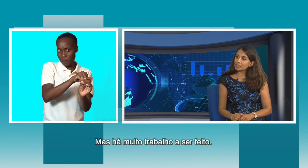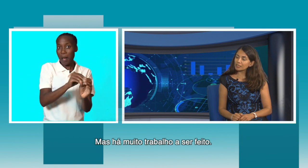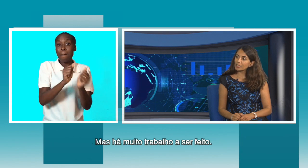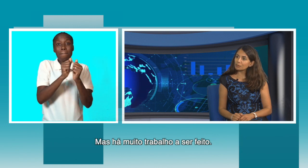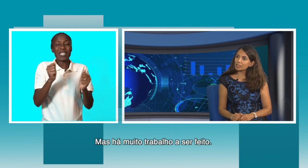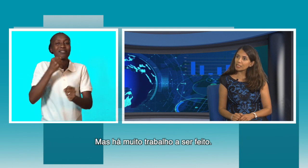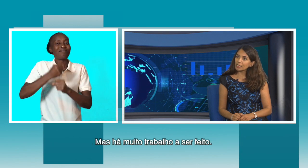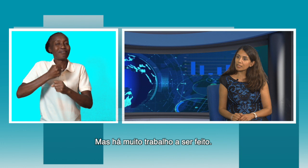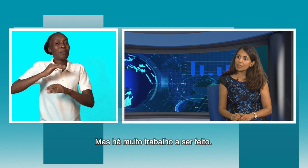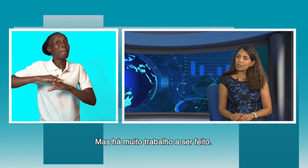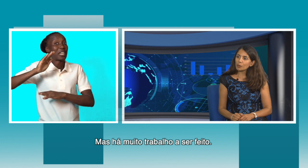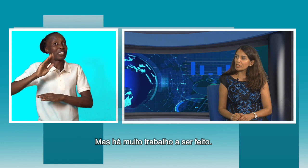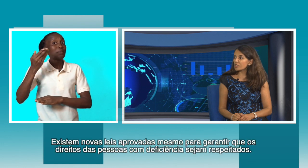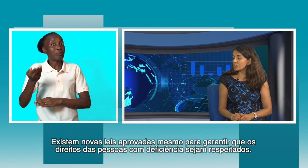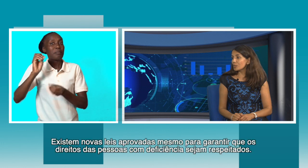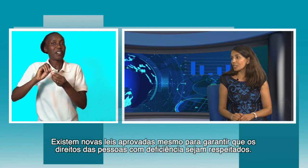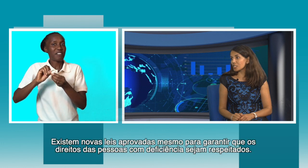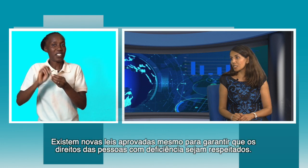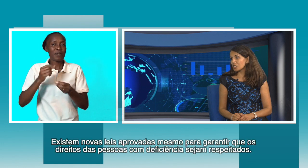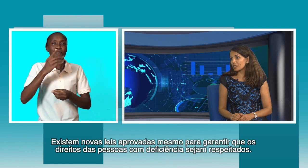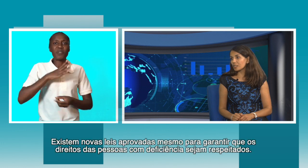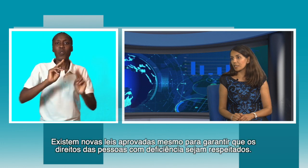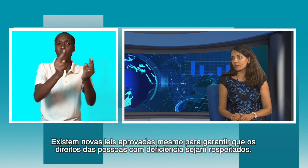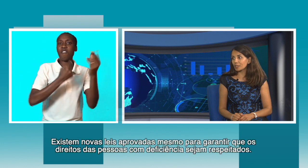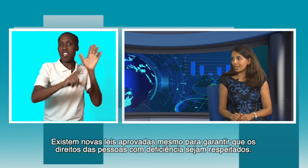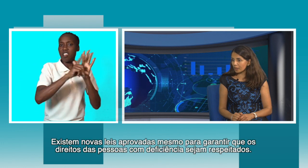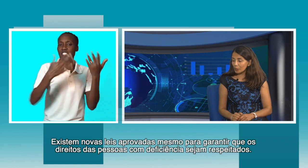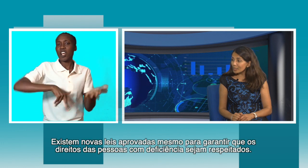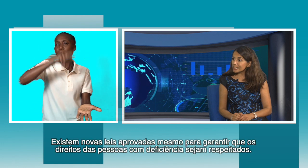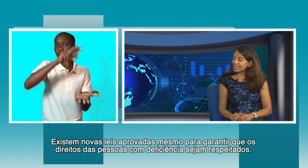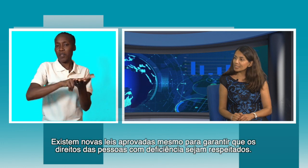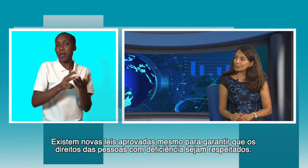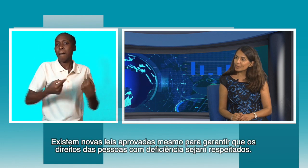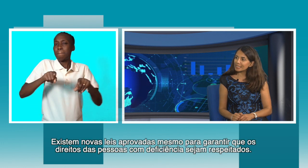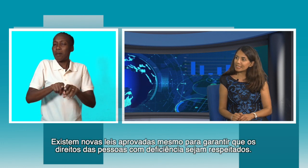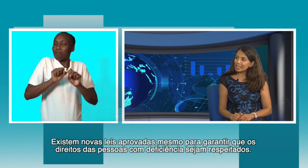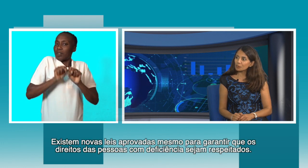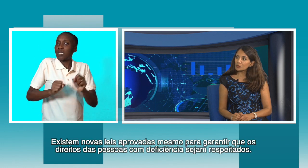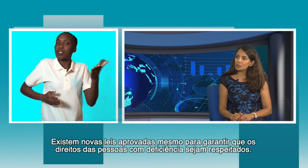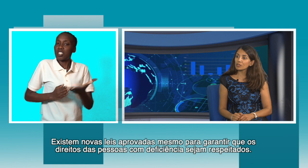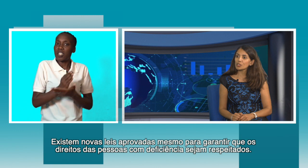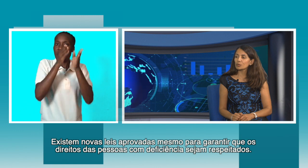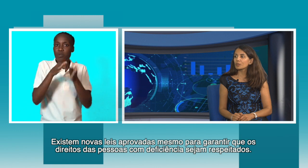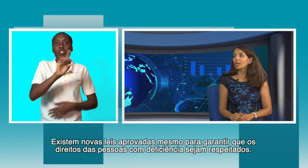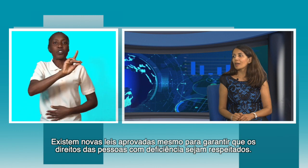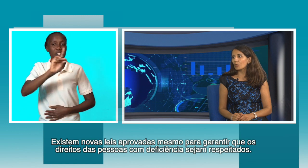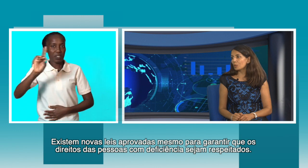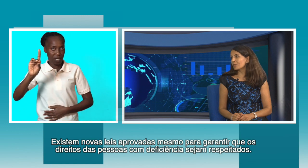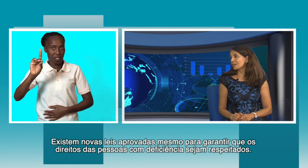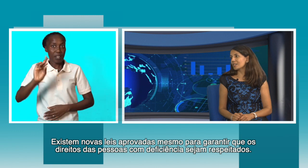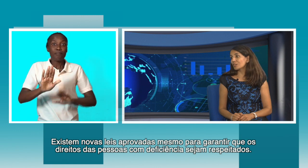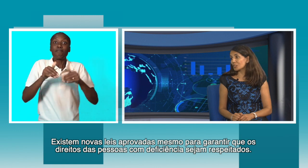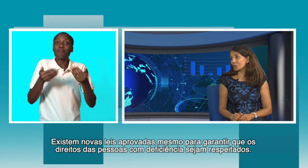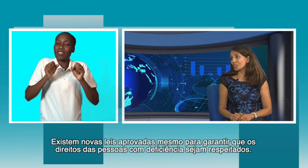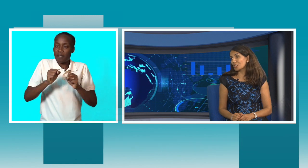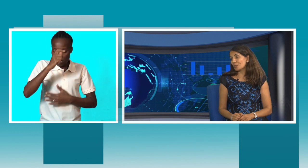mas há muito trabalho a ser feito. Existem novas leis aprovadas mesmo para garantir que os direitos das pessoas com deficiência